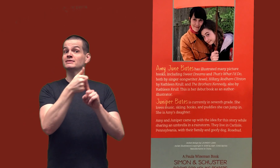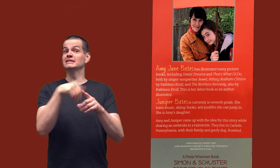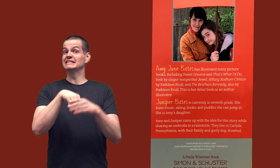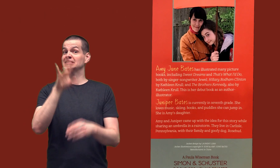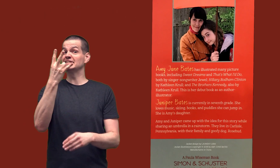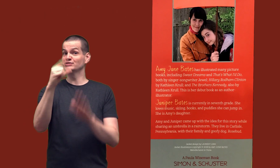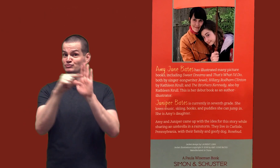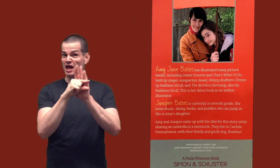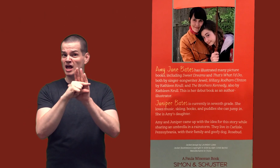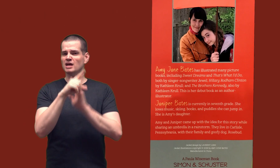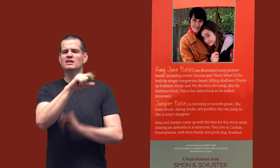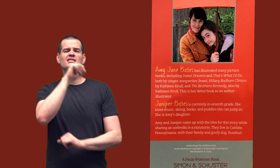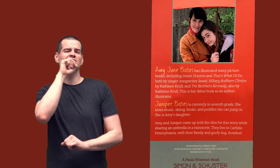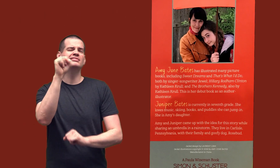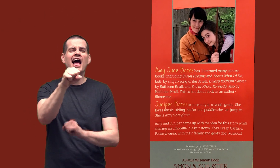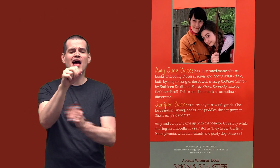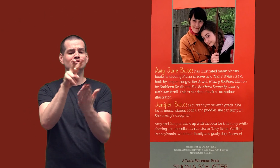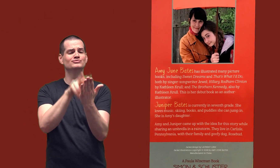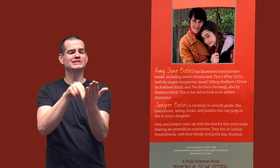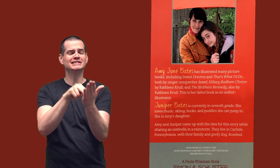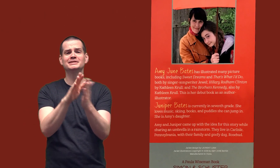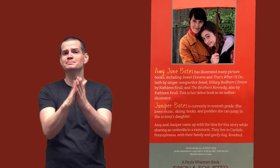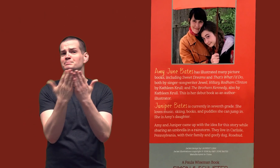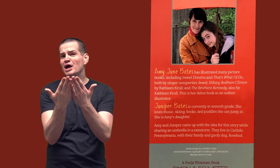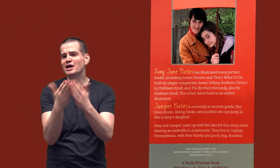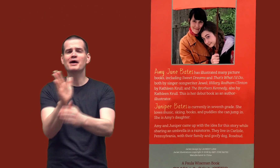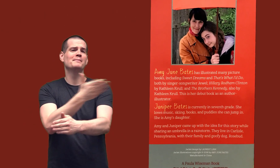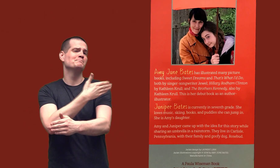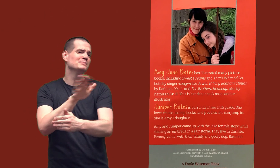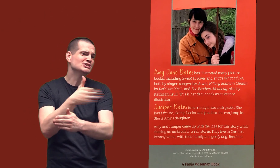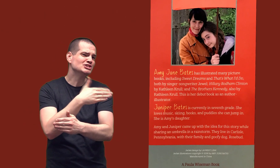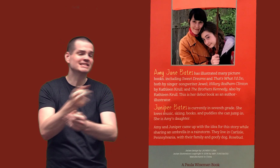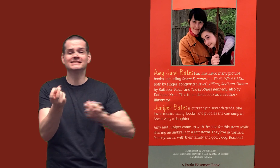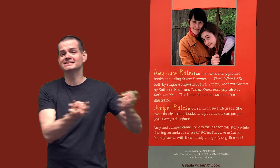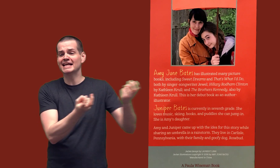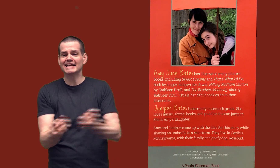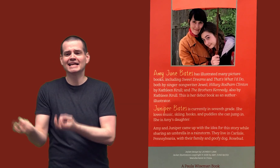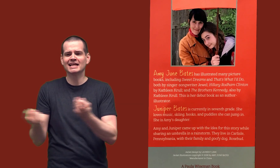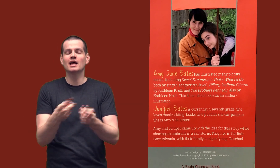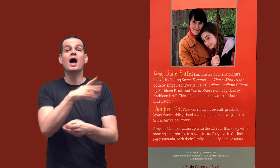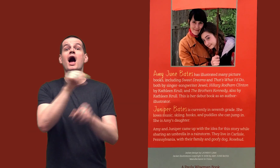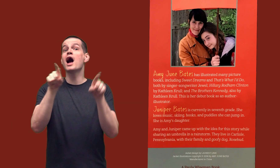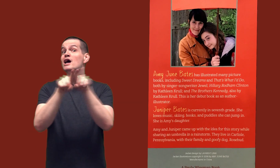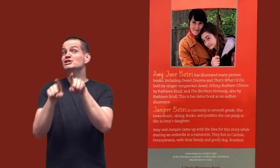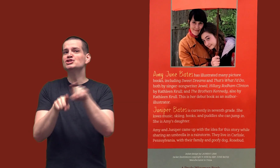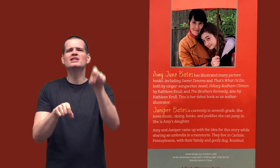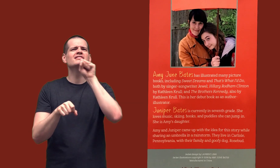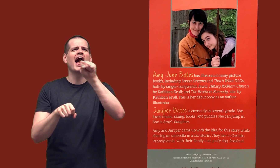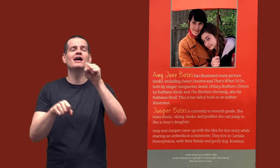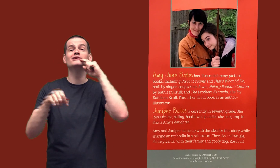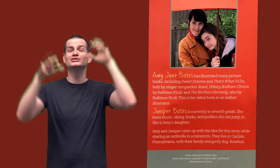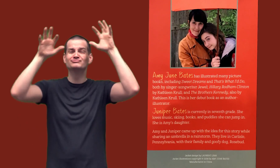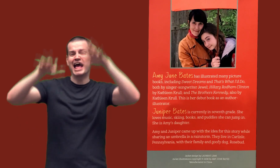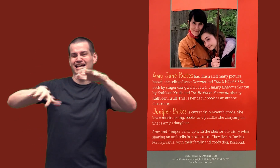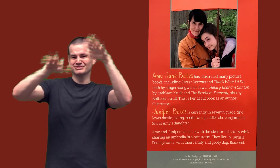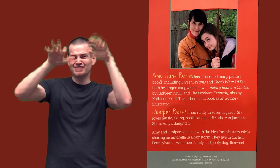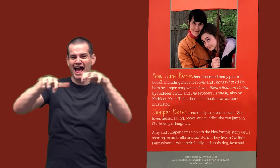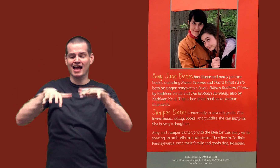Bates, que está en séptimo grado actualmente. A ella le encanta leer libros, escuchar música